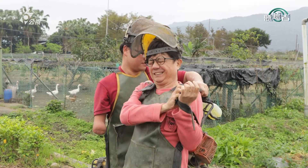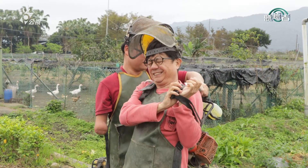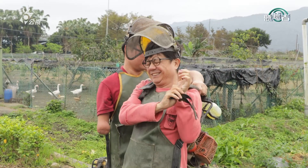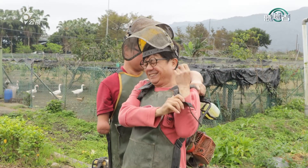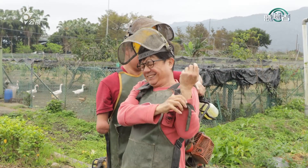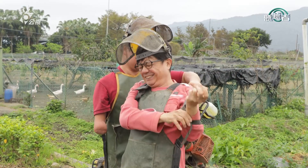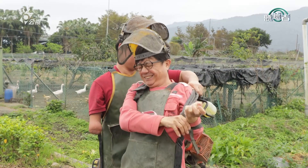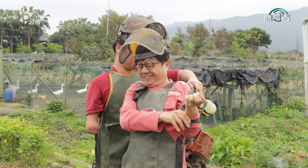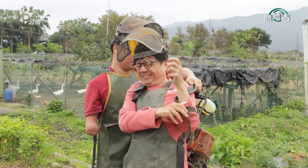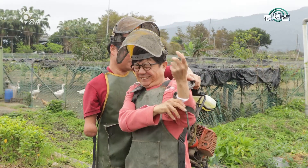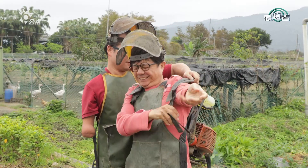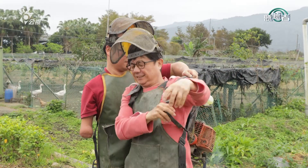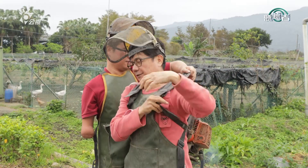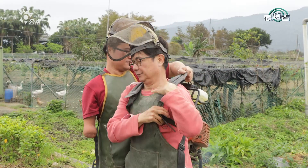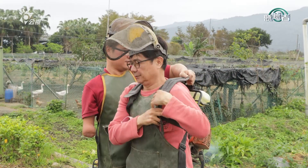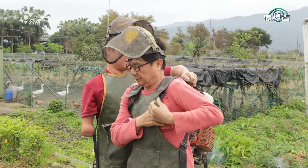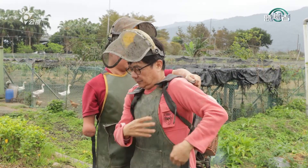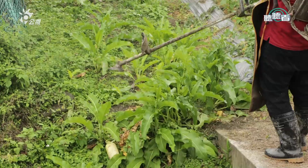哎呦，哎呦。